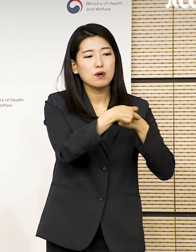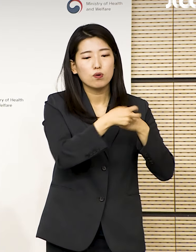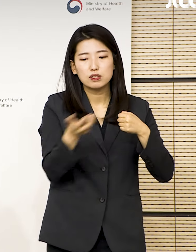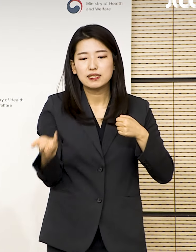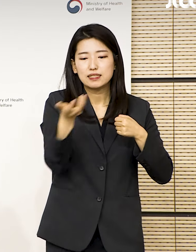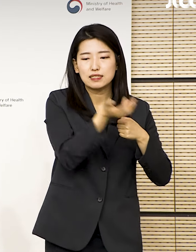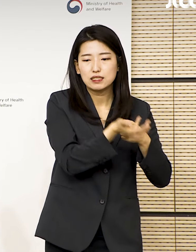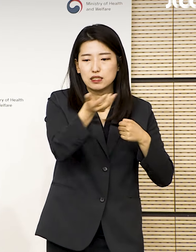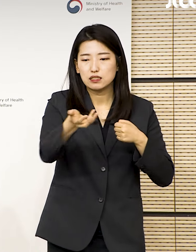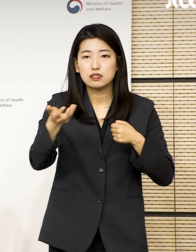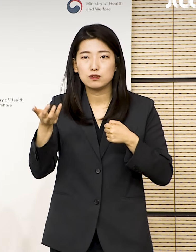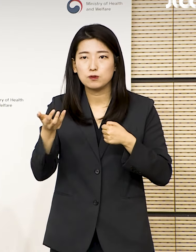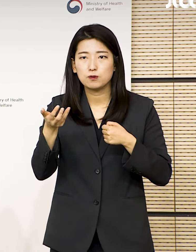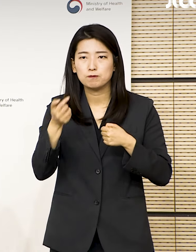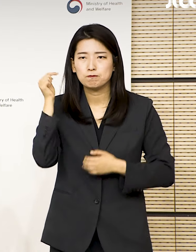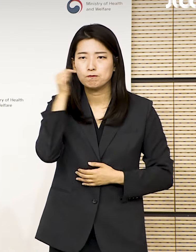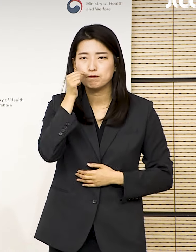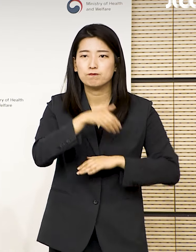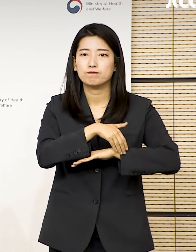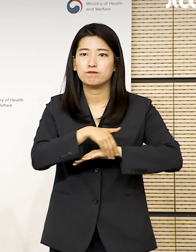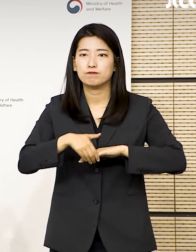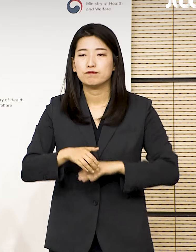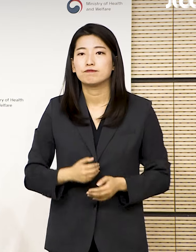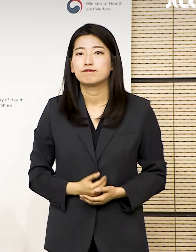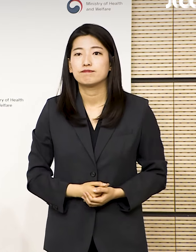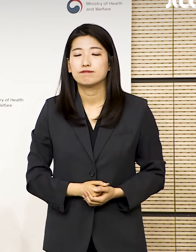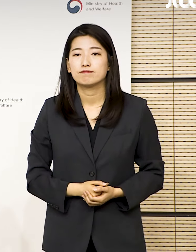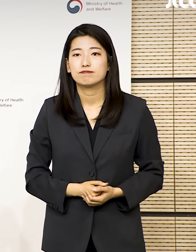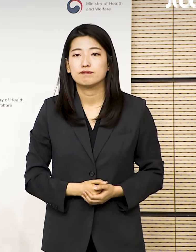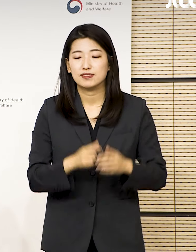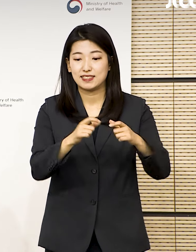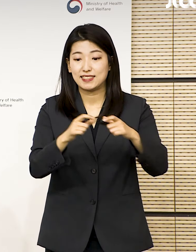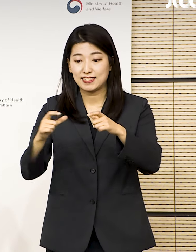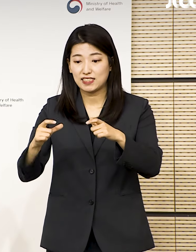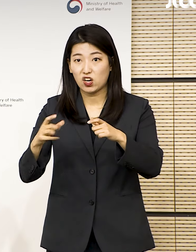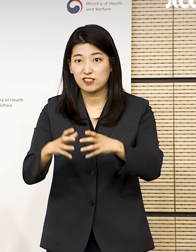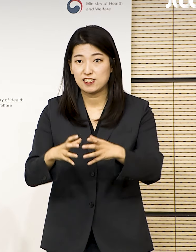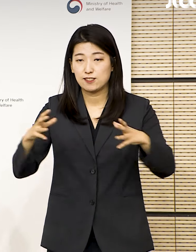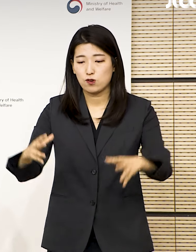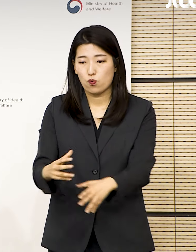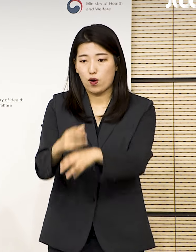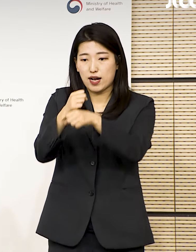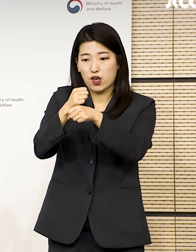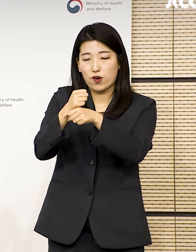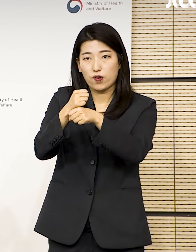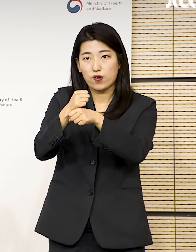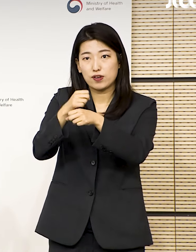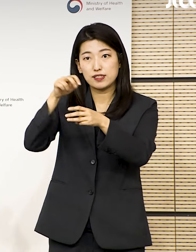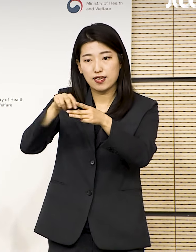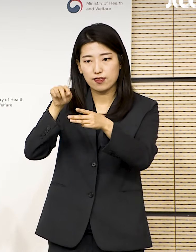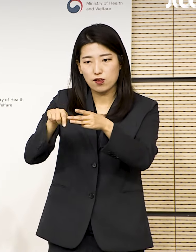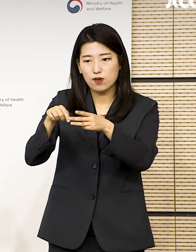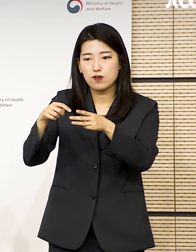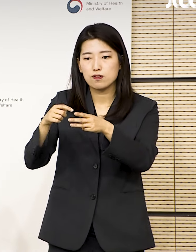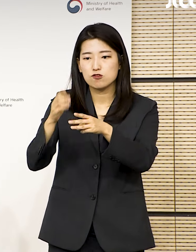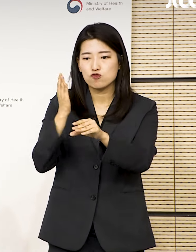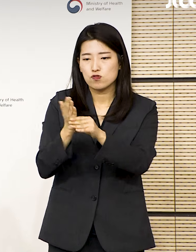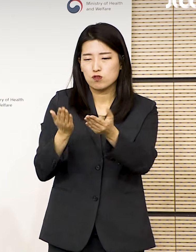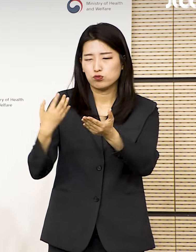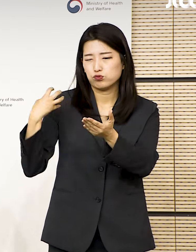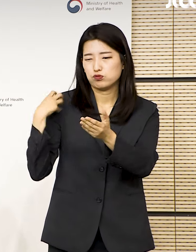더욱 강화하겠습니다이를 위해 광역 응급의료 상황실에 컨트롤 타워 역할을 강화하고